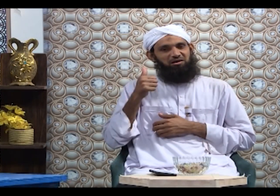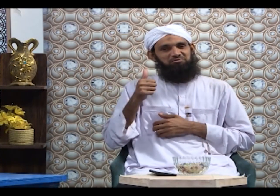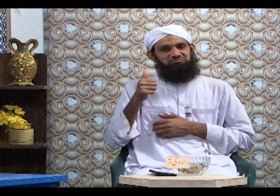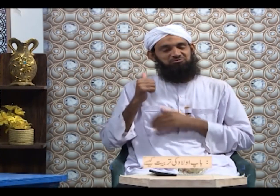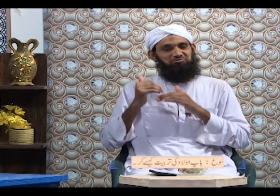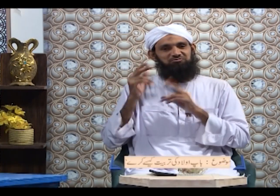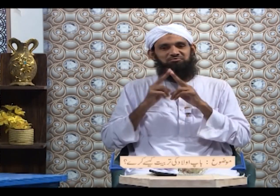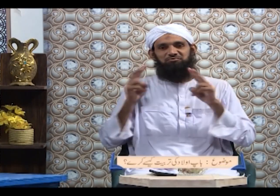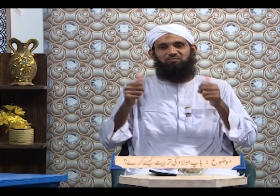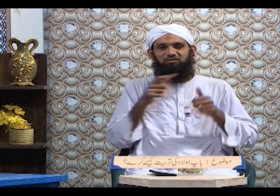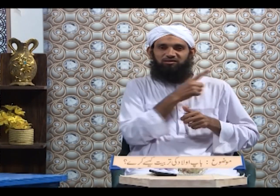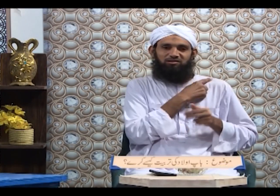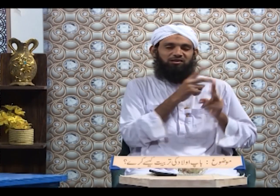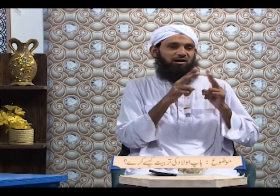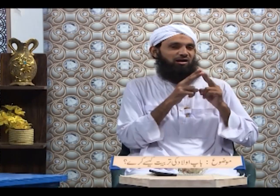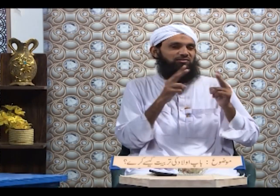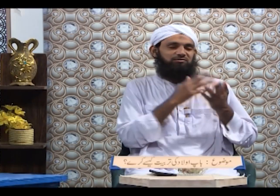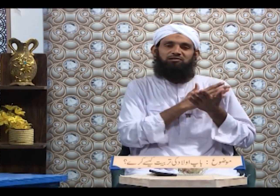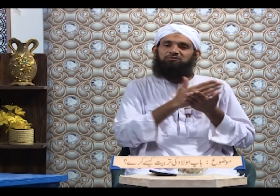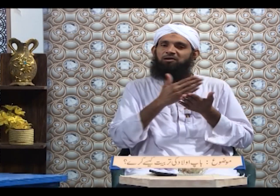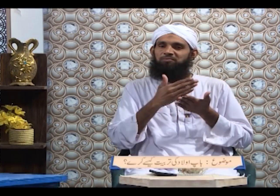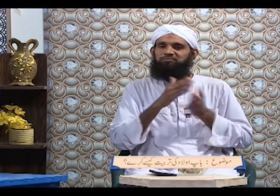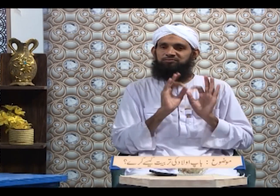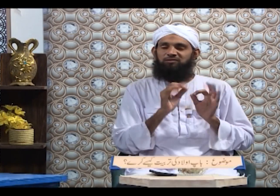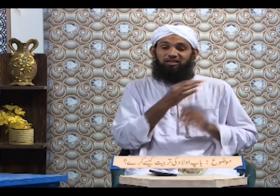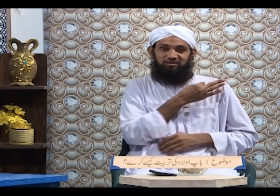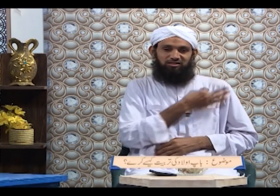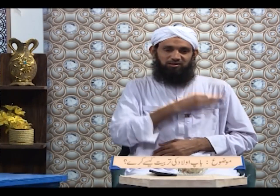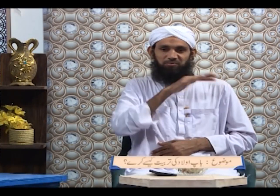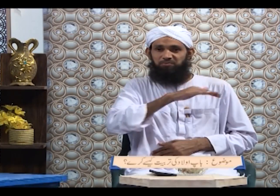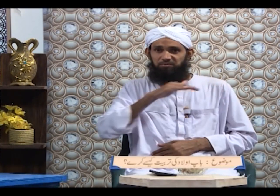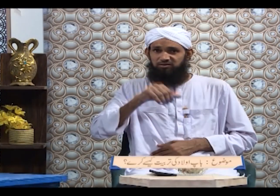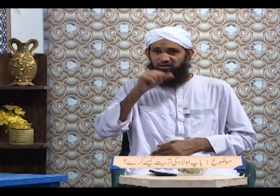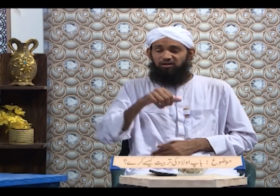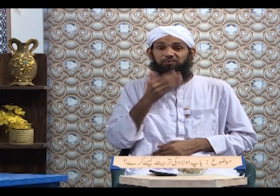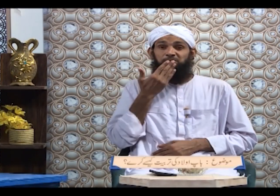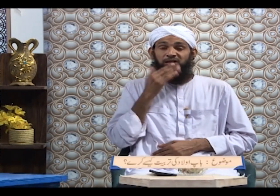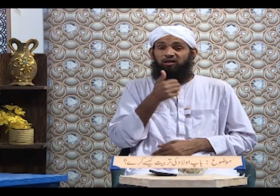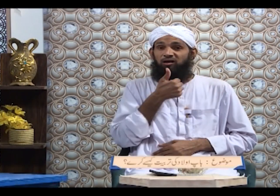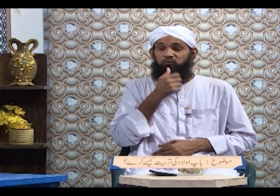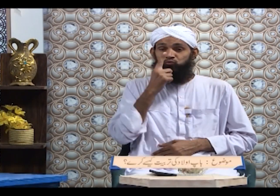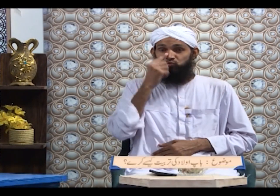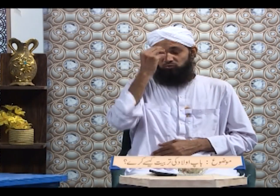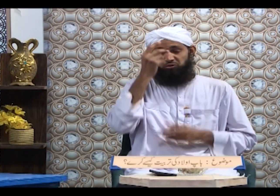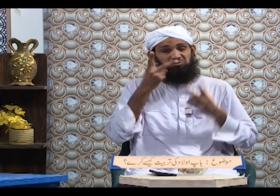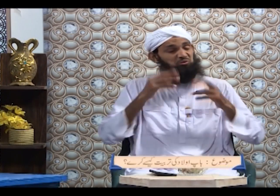رہے گی۔ یاد رکھیے، نیک اولاد ماں باپ کے لیے بڑی نعمت ہوتی ہے۔ خود انبیاء کرام علیہم